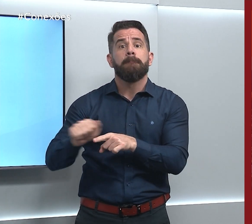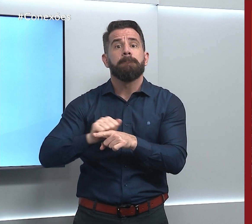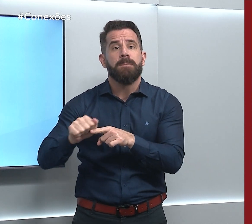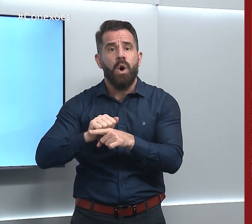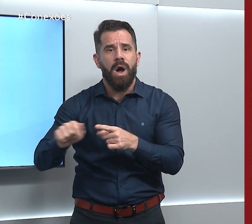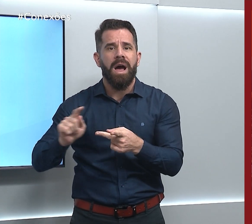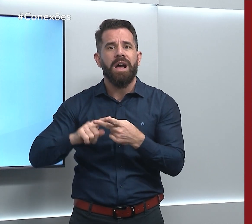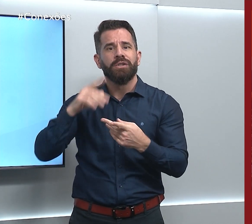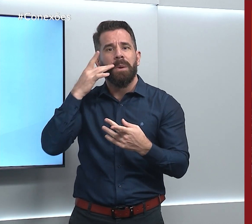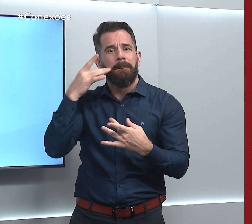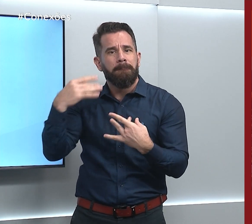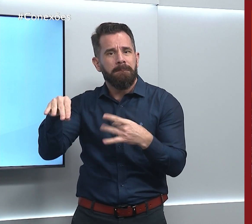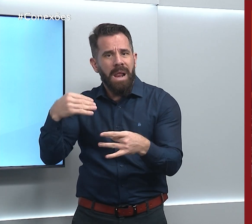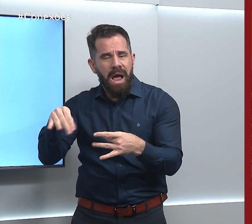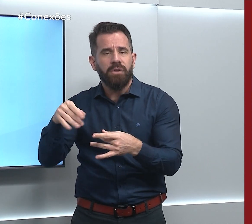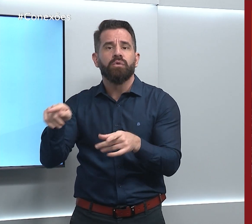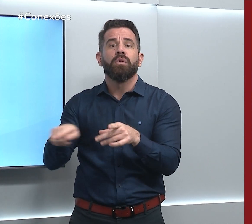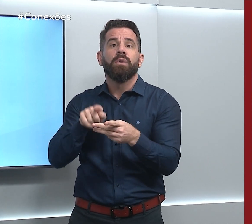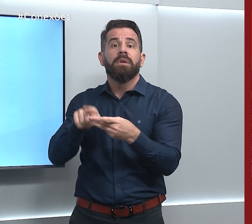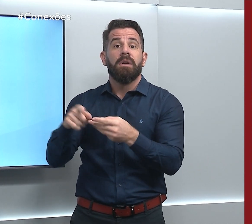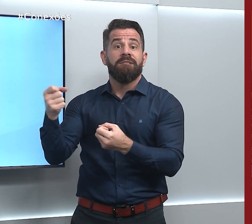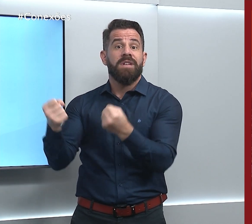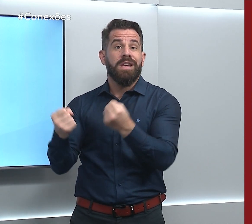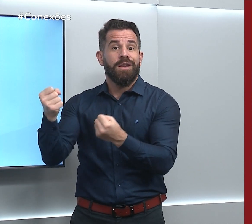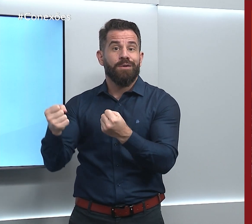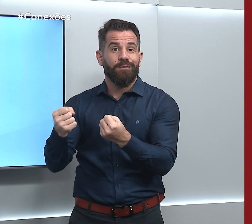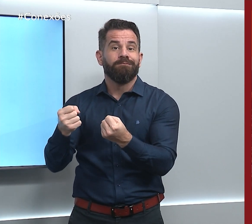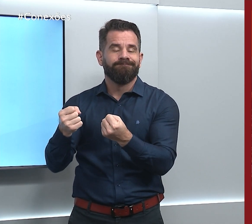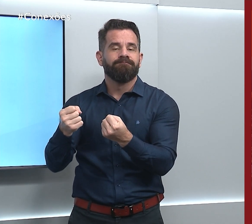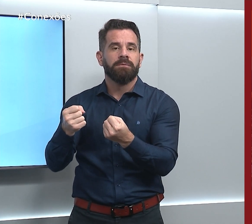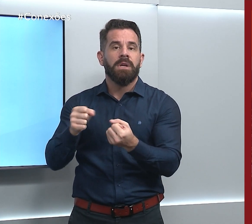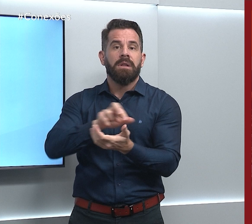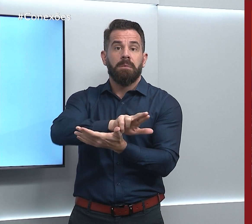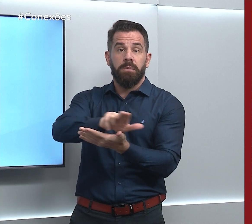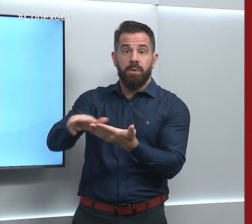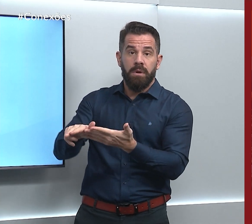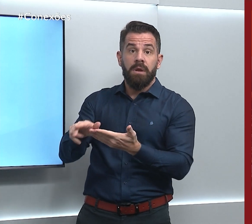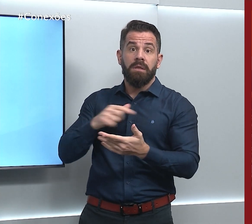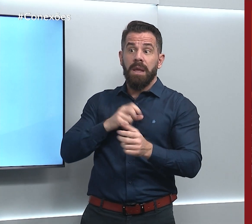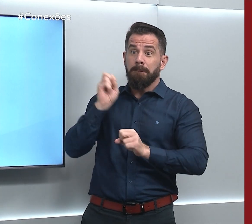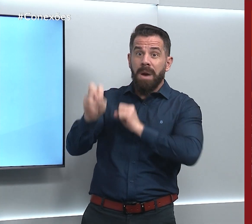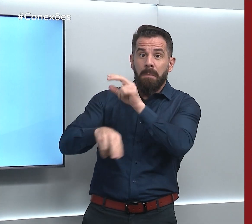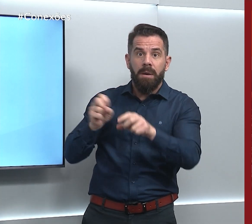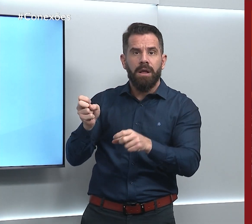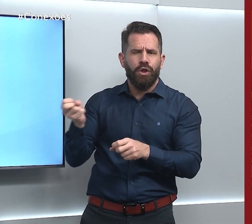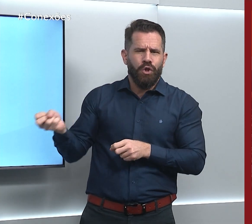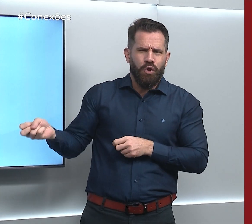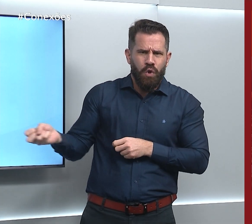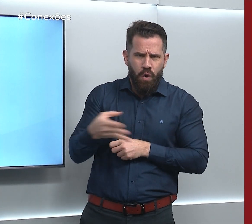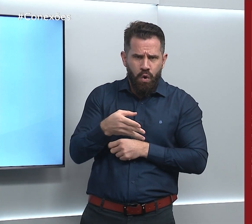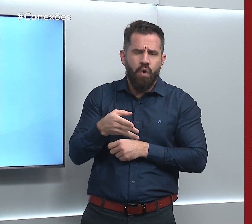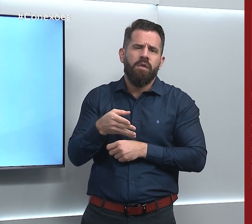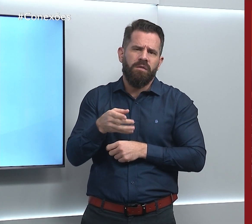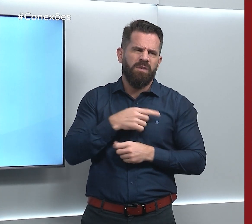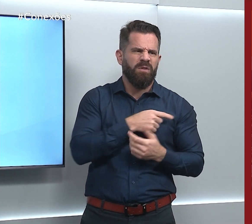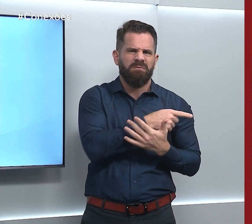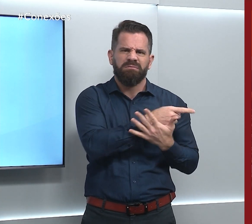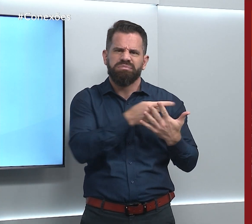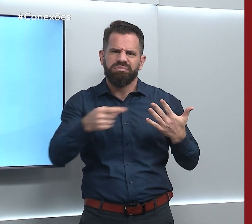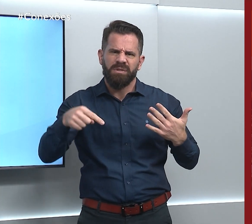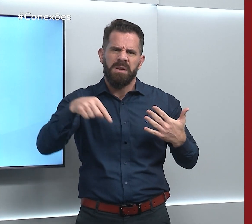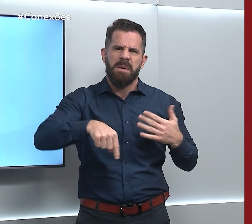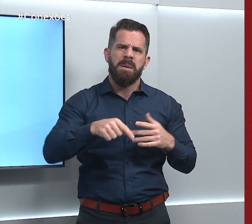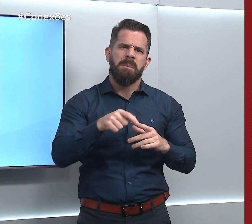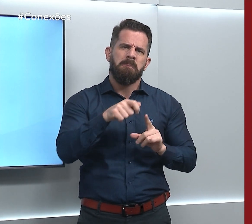material plástico e veículos automotores. Do total de novos postos criados nos 9 primeiros meses desse